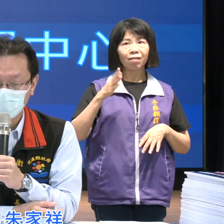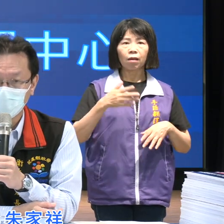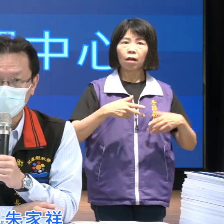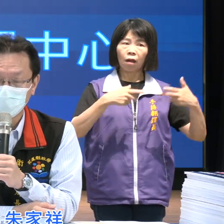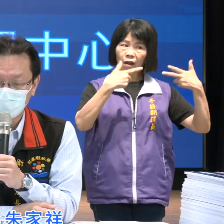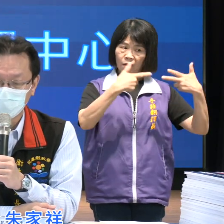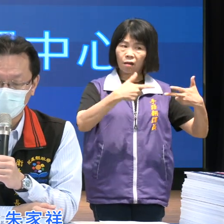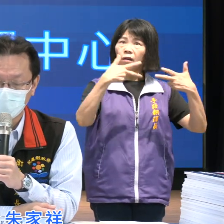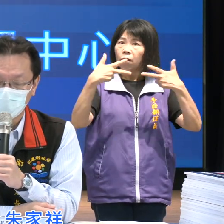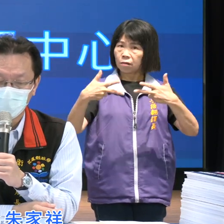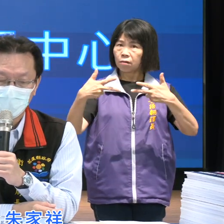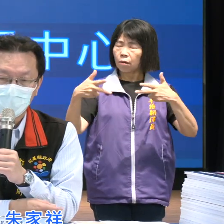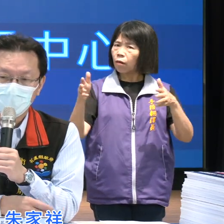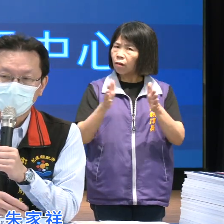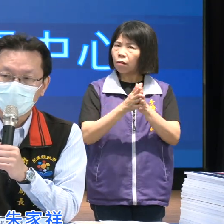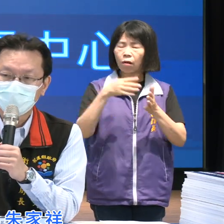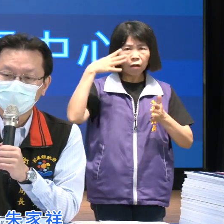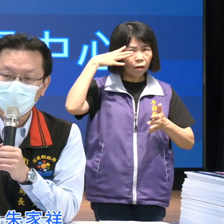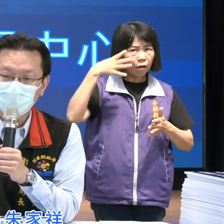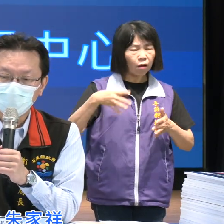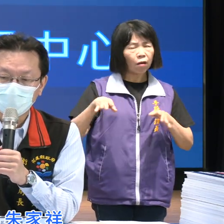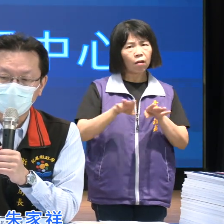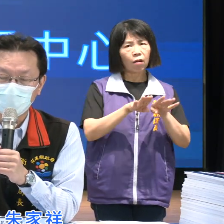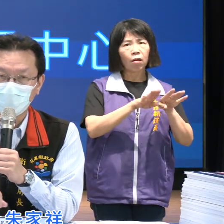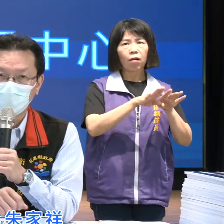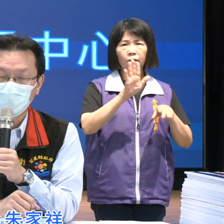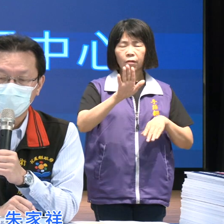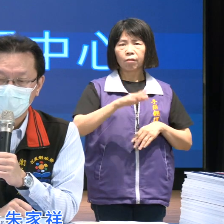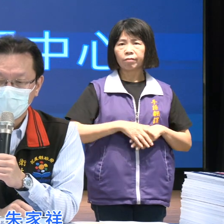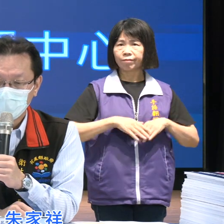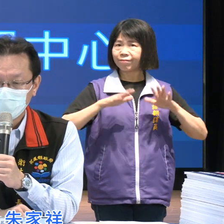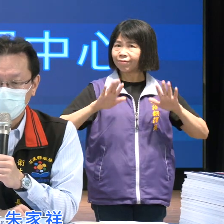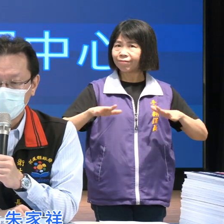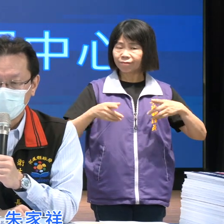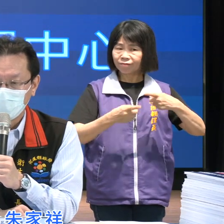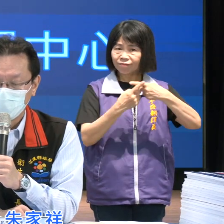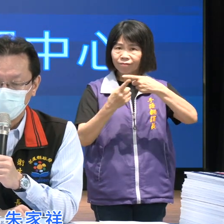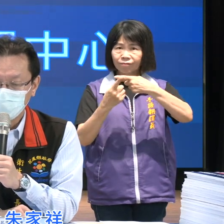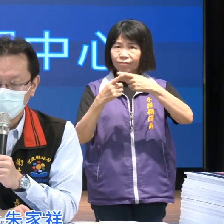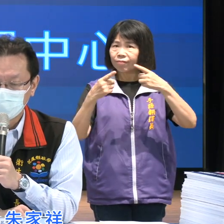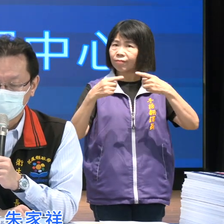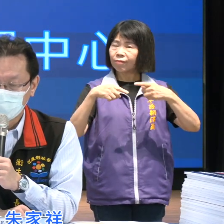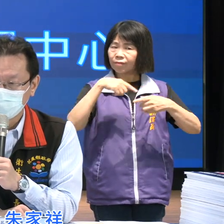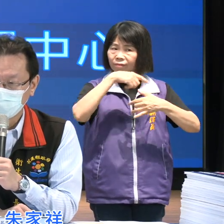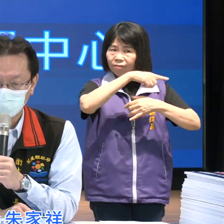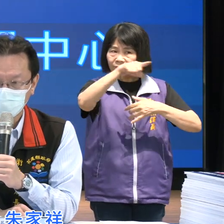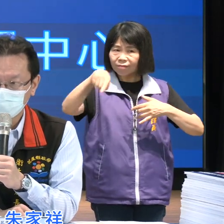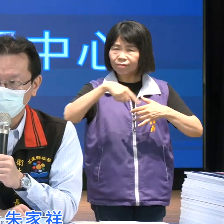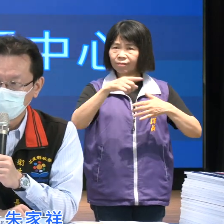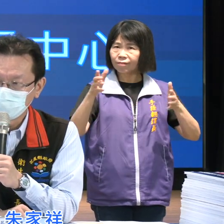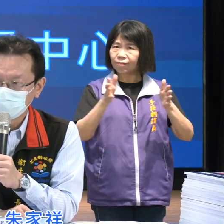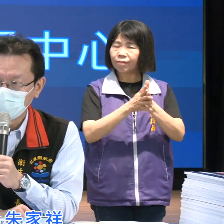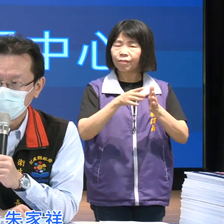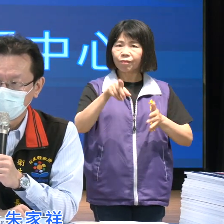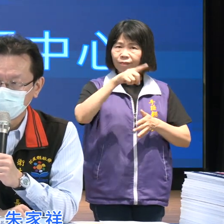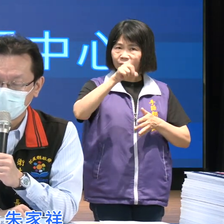六、礼拜天已经4天了哈。那就今天的个案来看，今天呢我们的个案总数